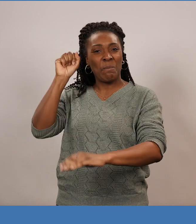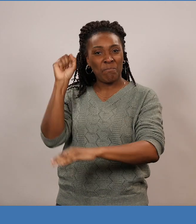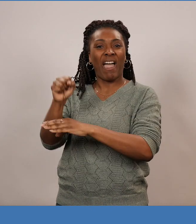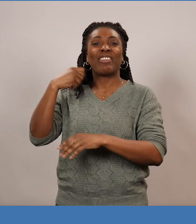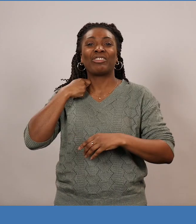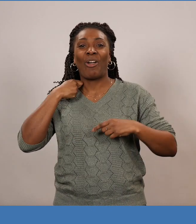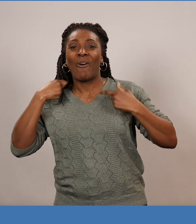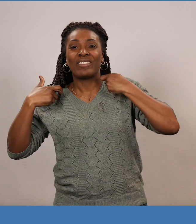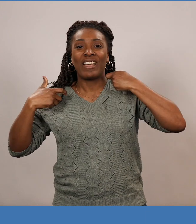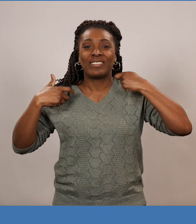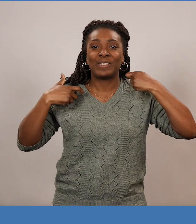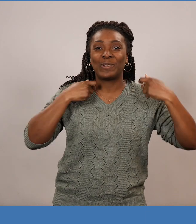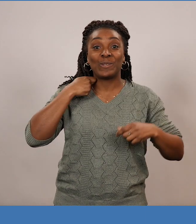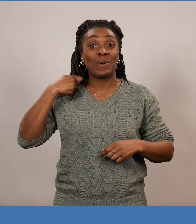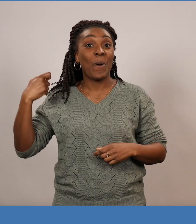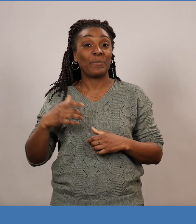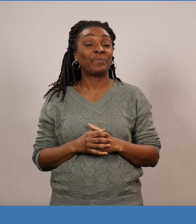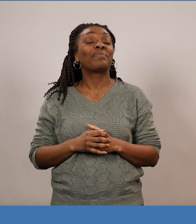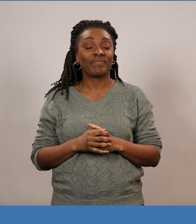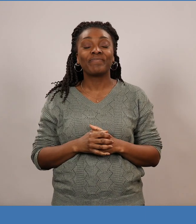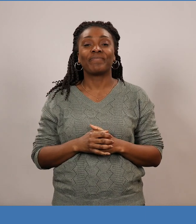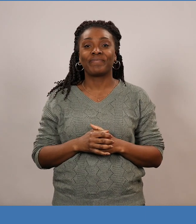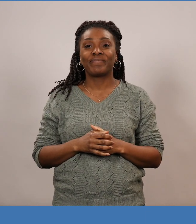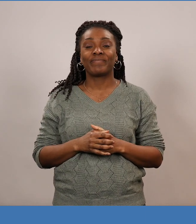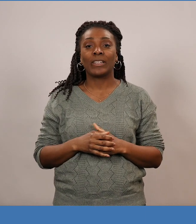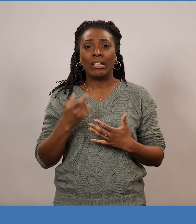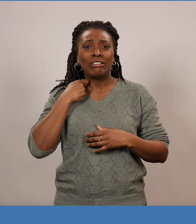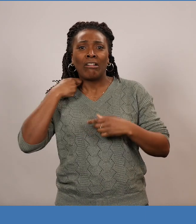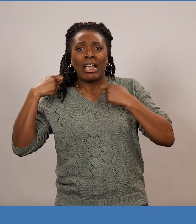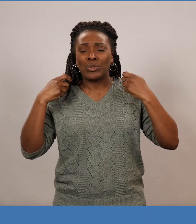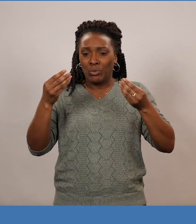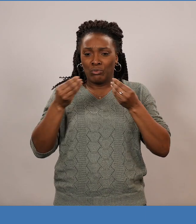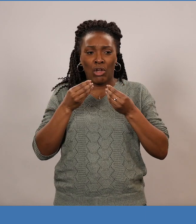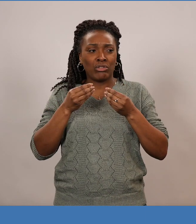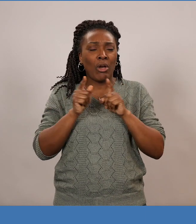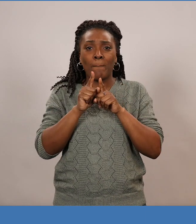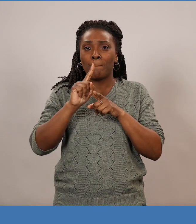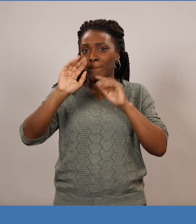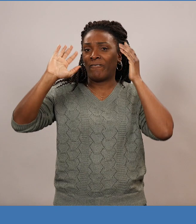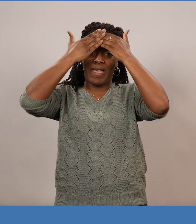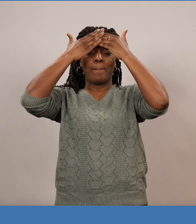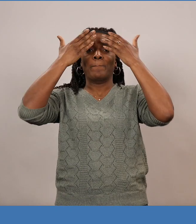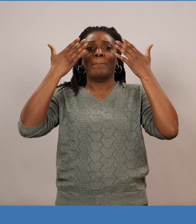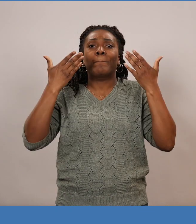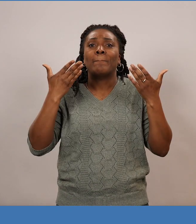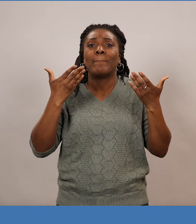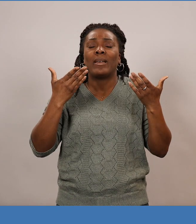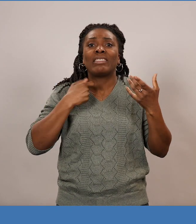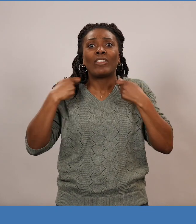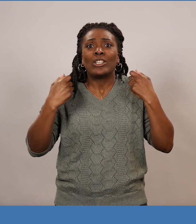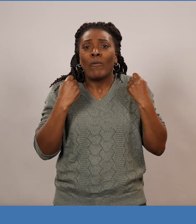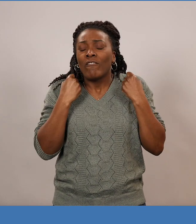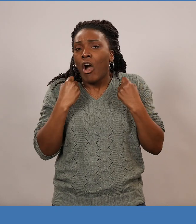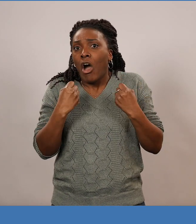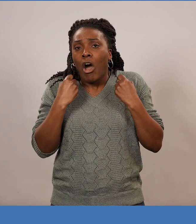de la tentation. La tentation a cette particularité de restreindre notre champ de vision. Lorsque la tentation est